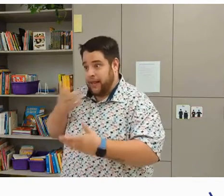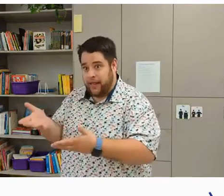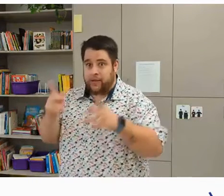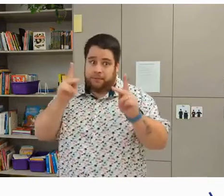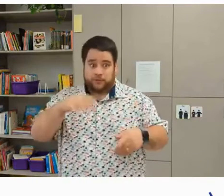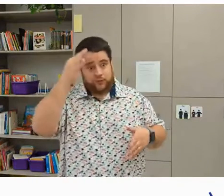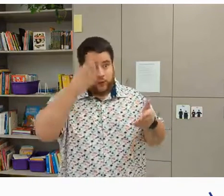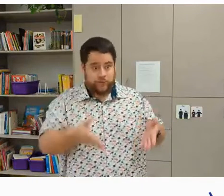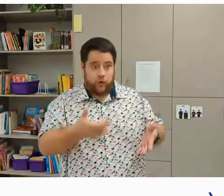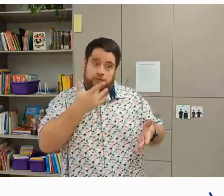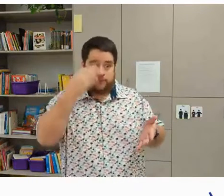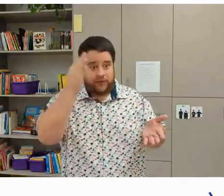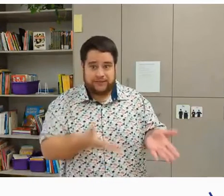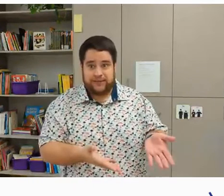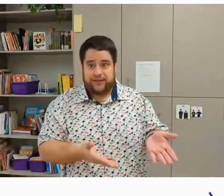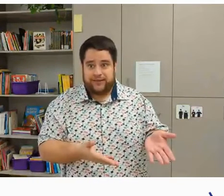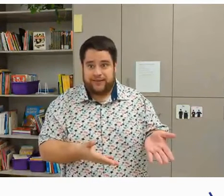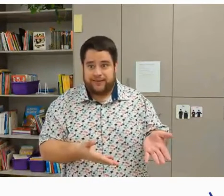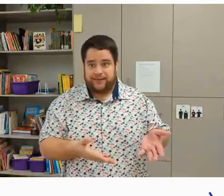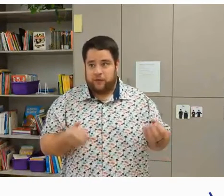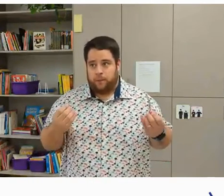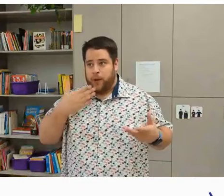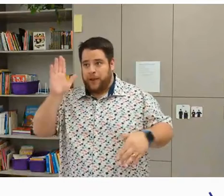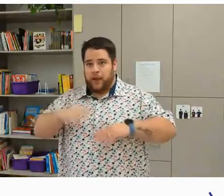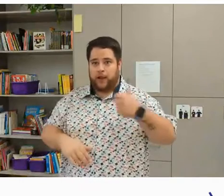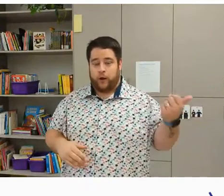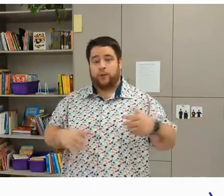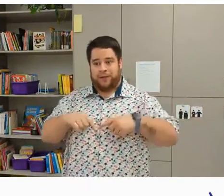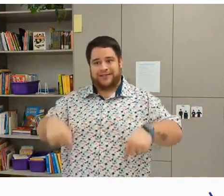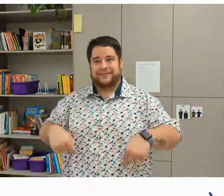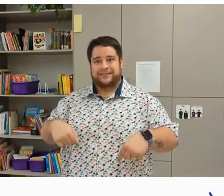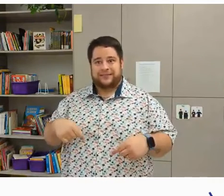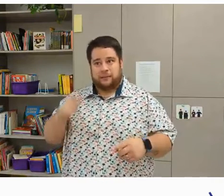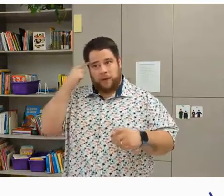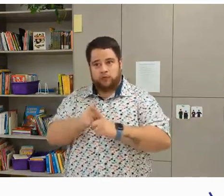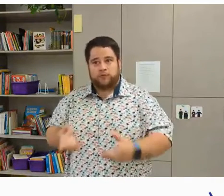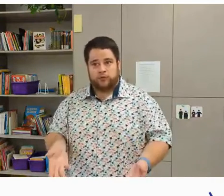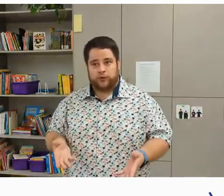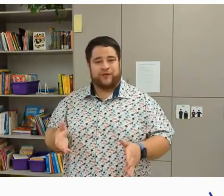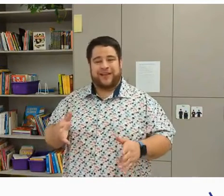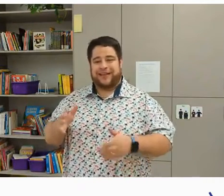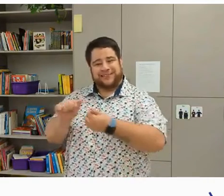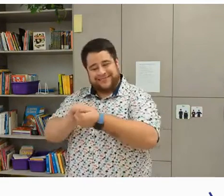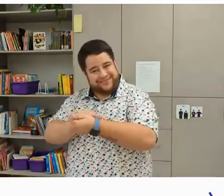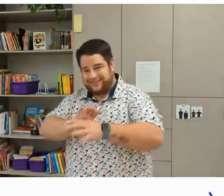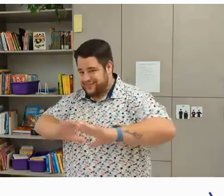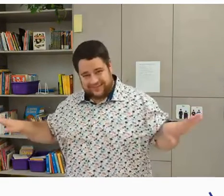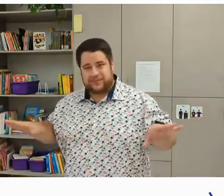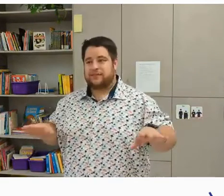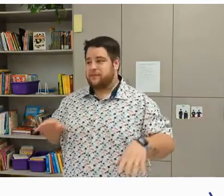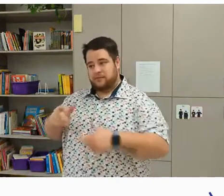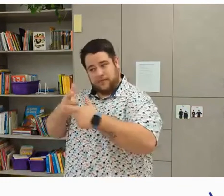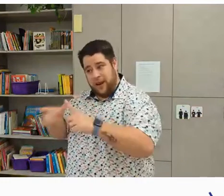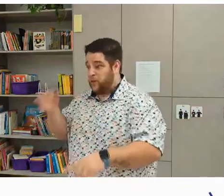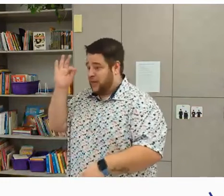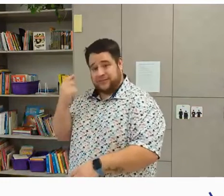autant valables selon notre culture. Alors ici, c'est autrefois, il y avait comme une comparaison, une langue meilleure que